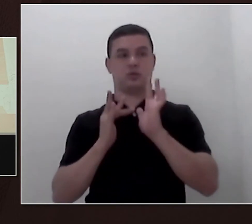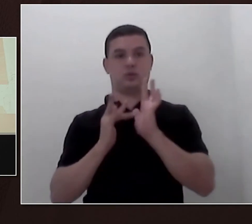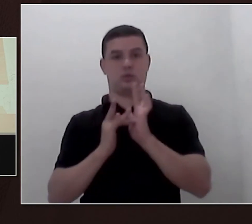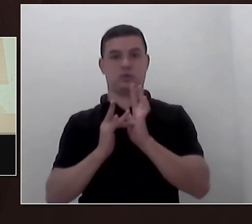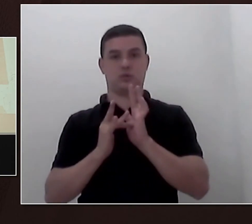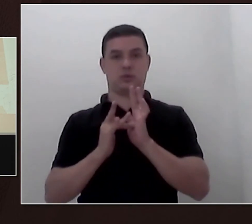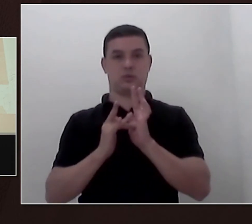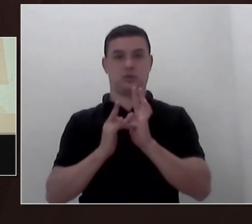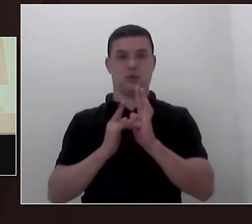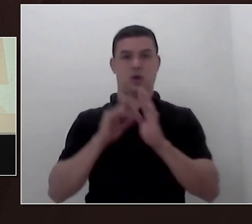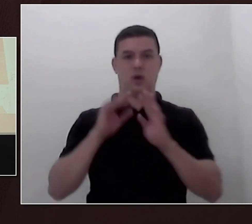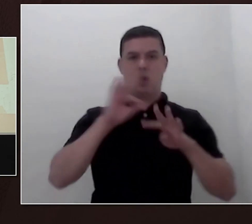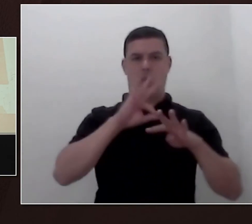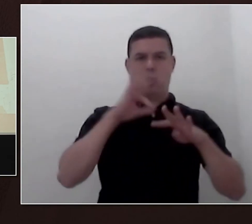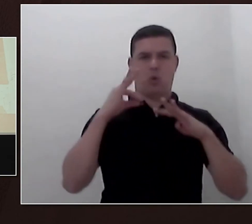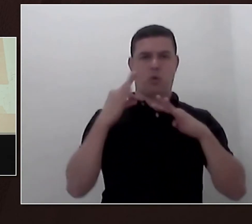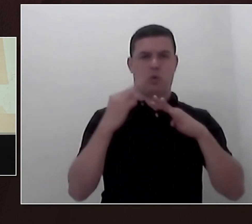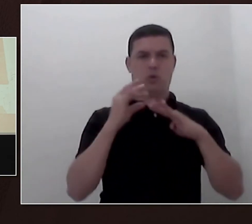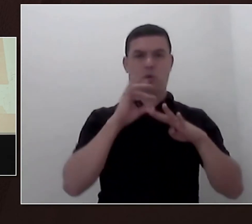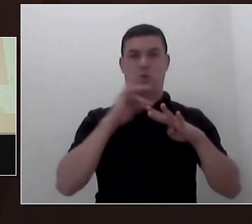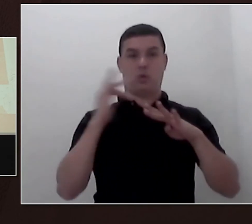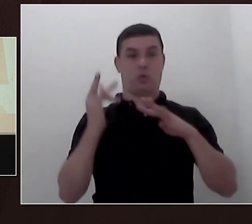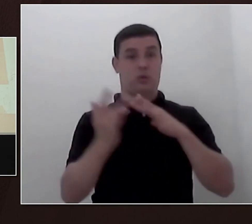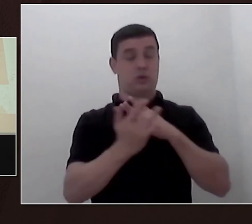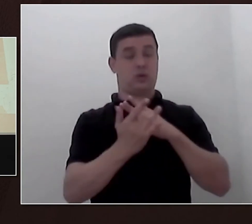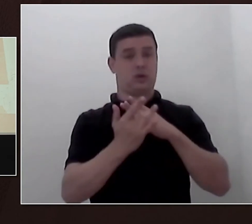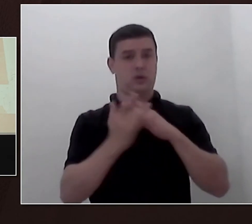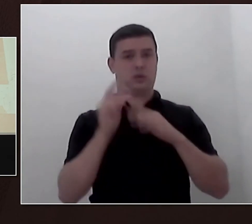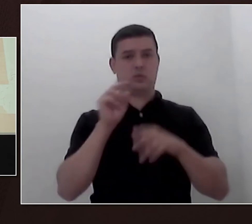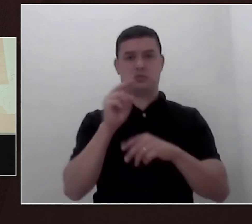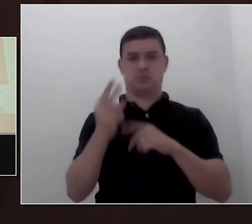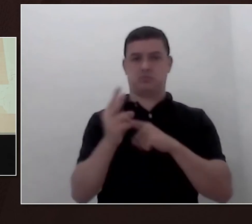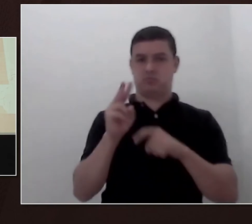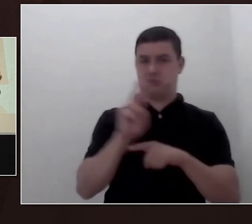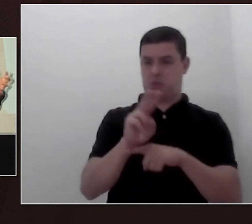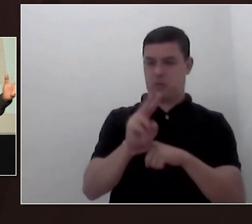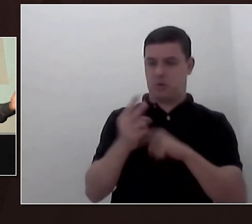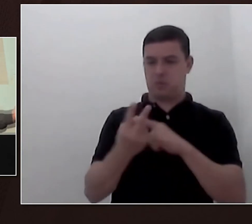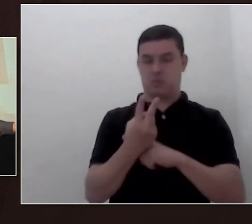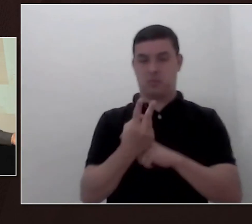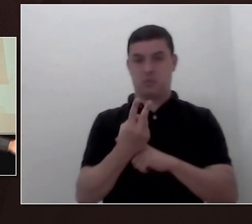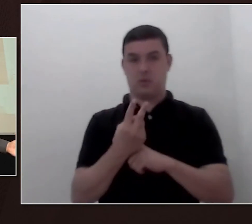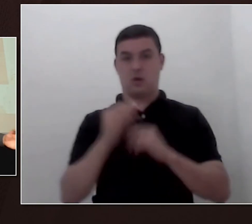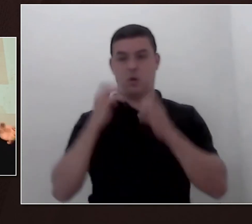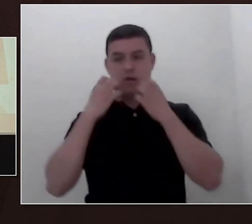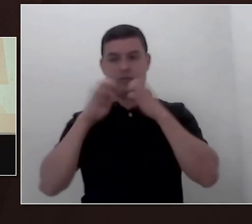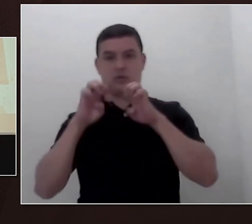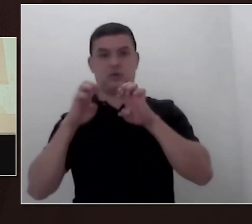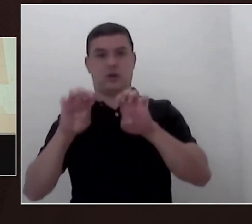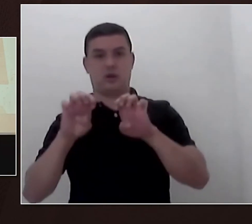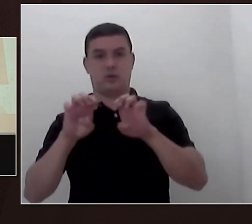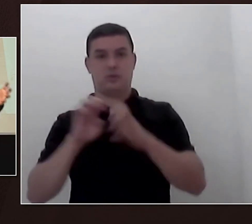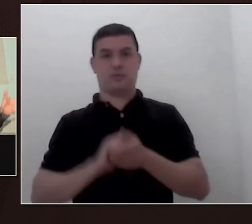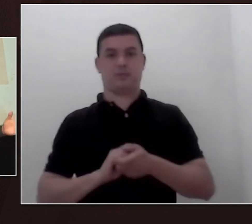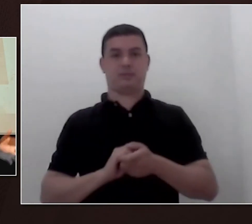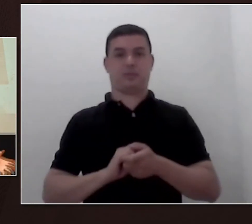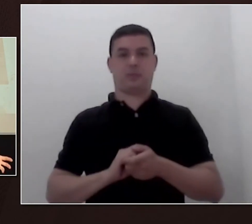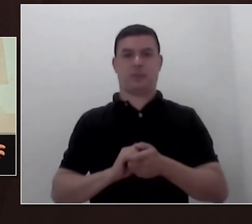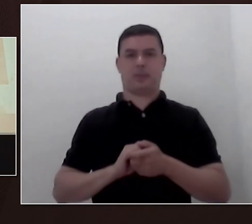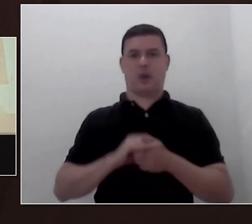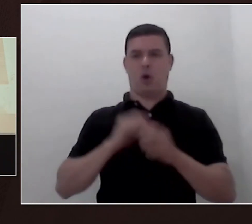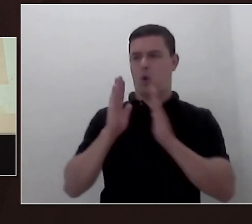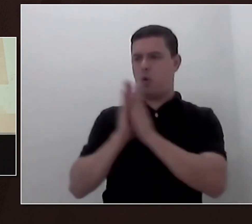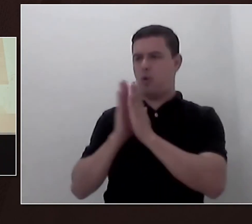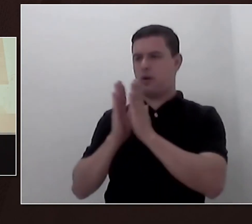cuidados, nós estamos nas ruas pregando o evangelho, nós estamos nas ruas anunciando, né, orando com as